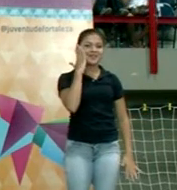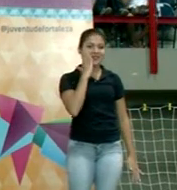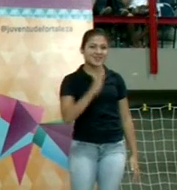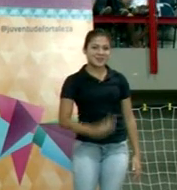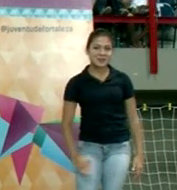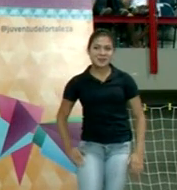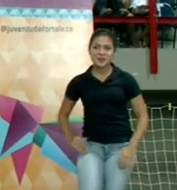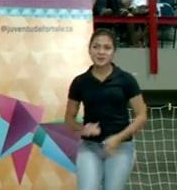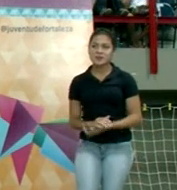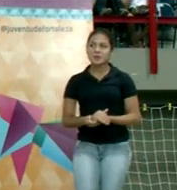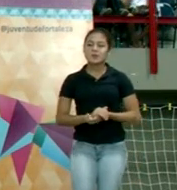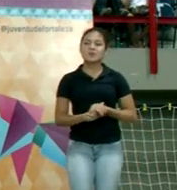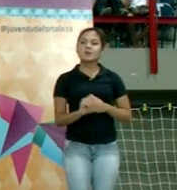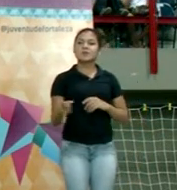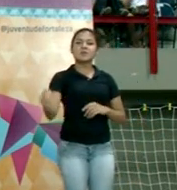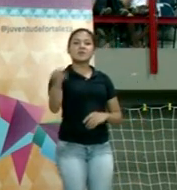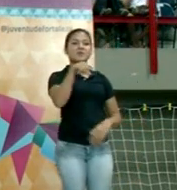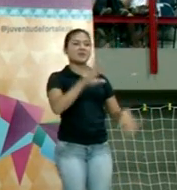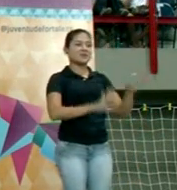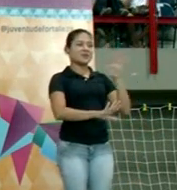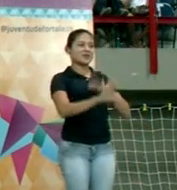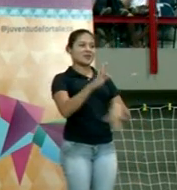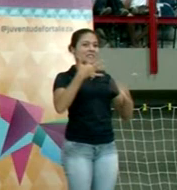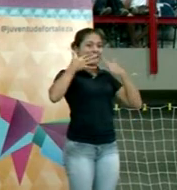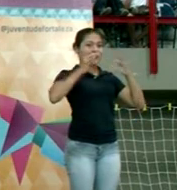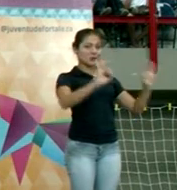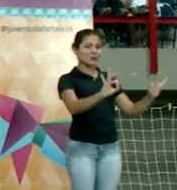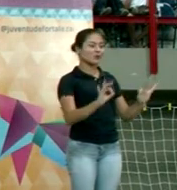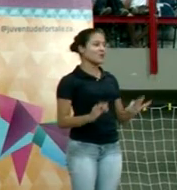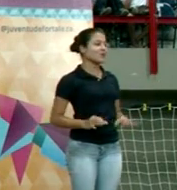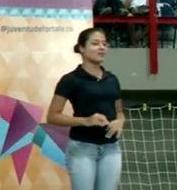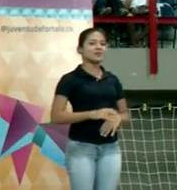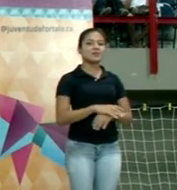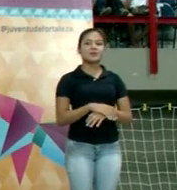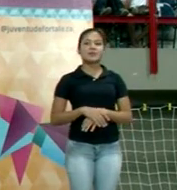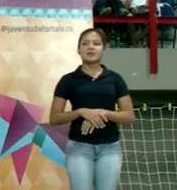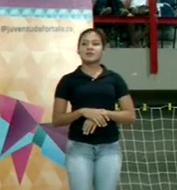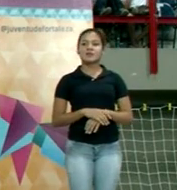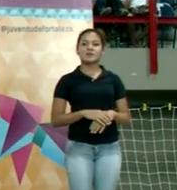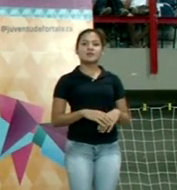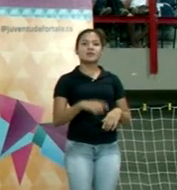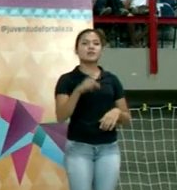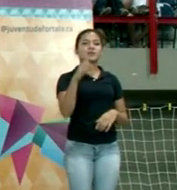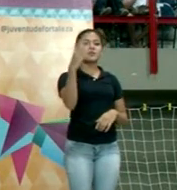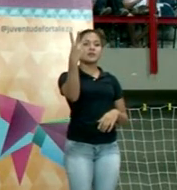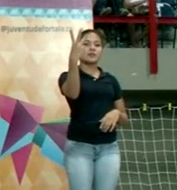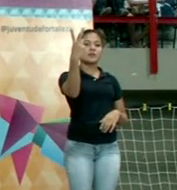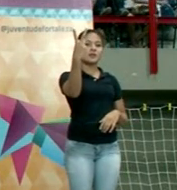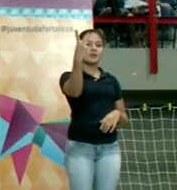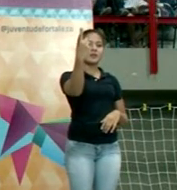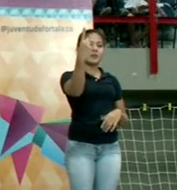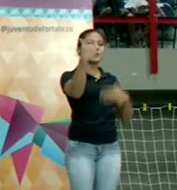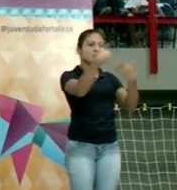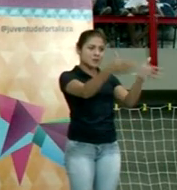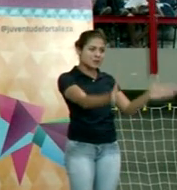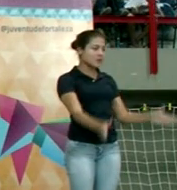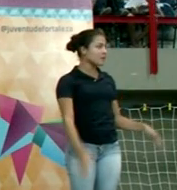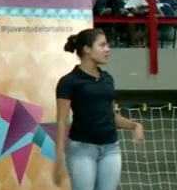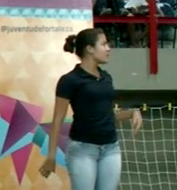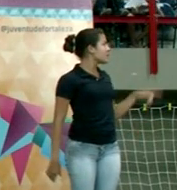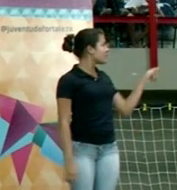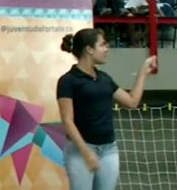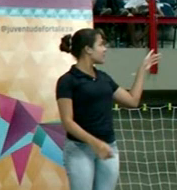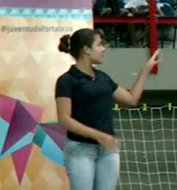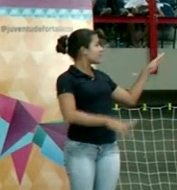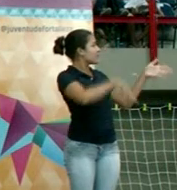Vamos lá. Não joguem nada para cima, por favor. Vamos lá. 3, 2, 1.